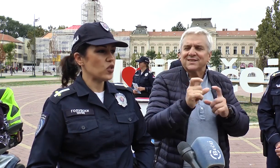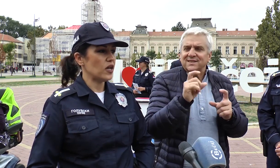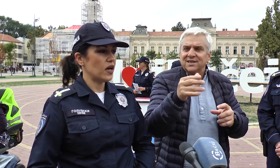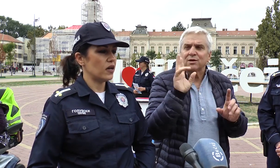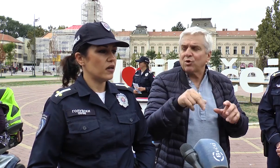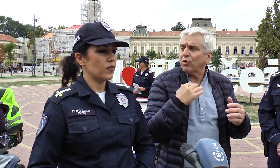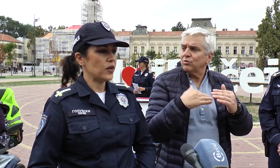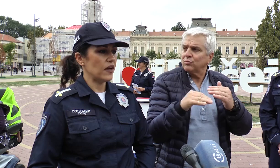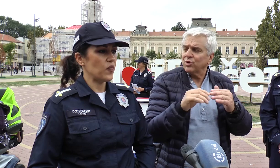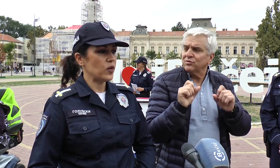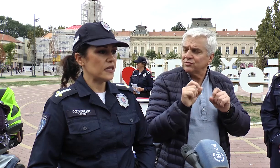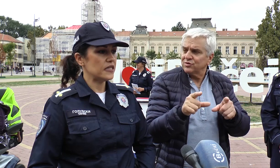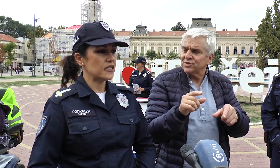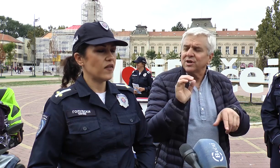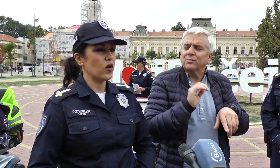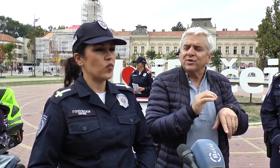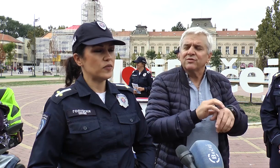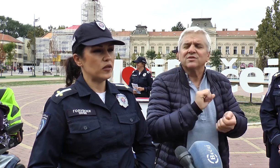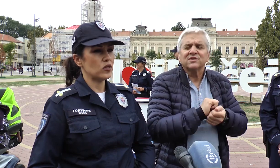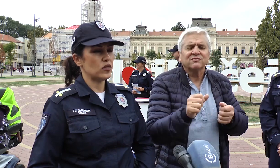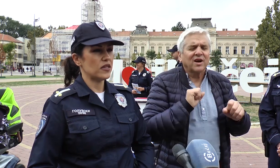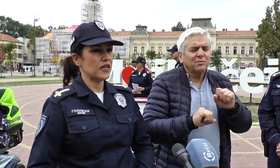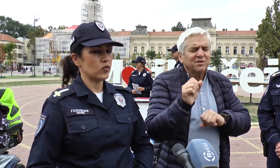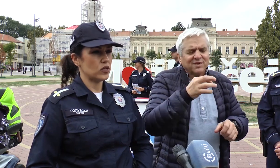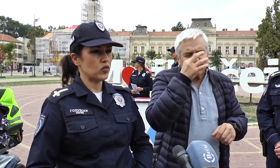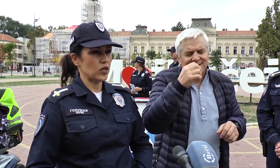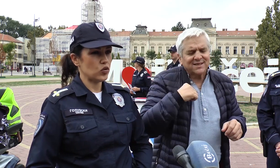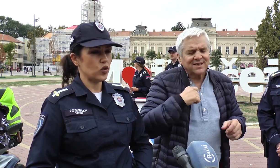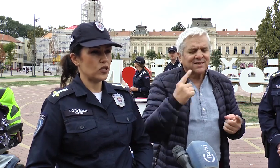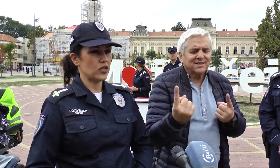üzenettel bejelenthetik a biztonságukat veszélyeztető helyzeteket, történéseket.